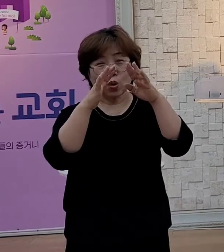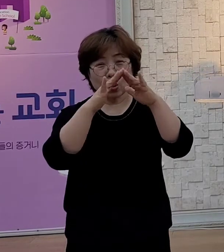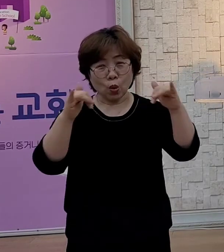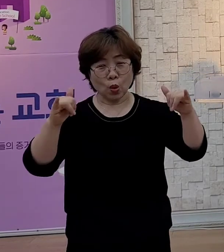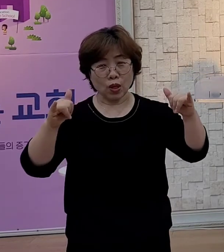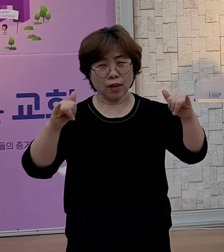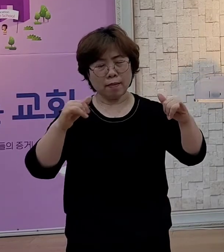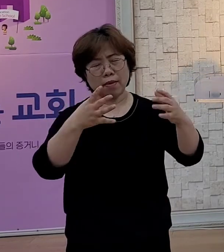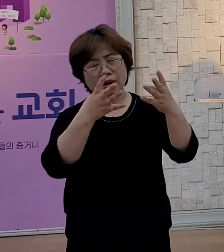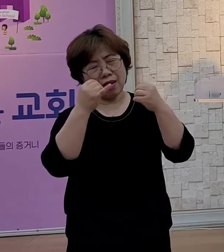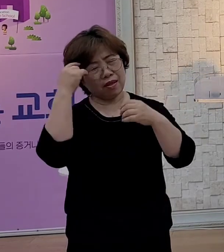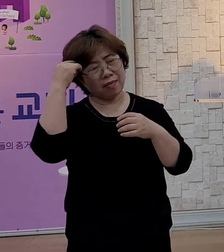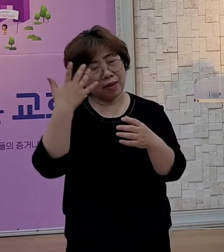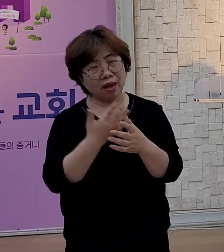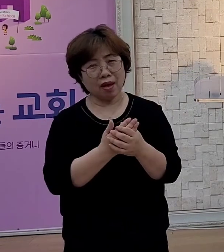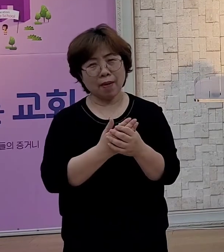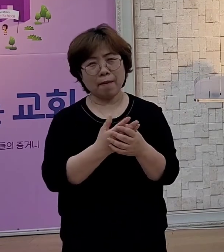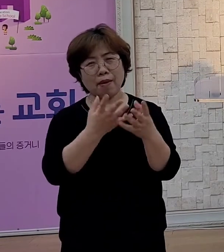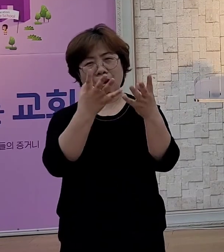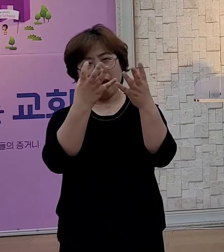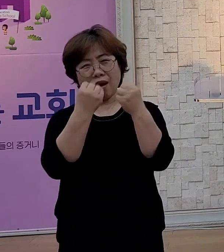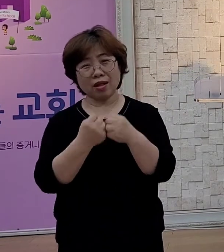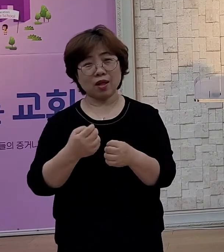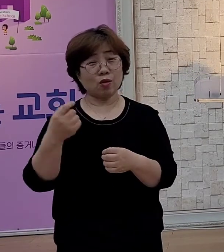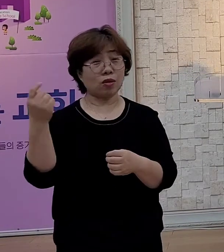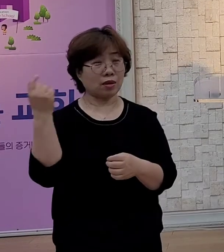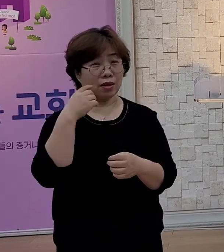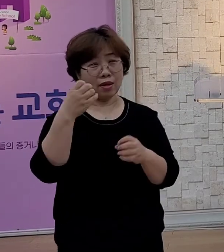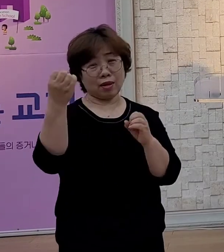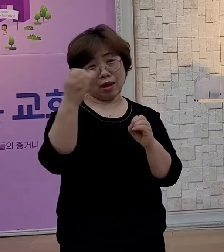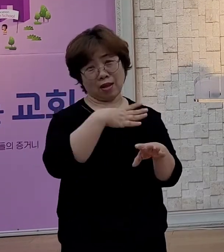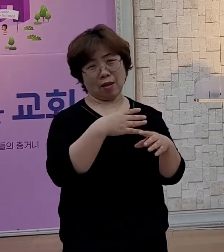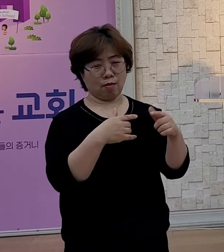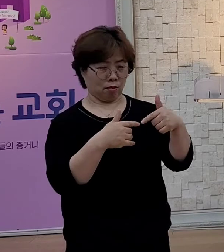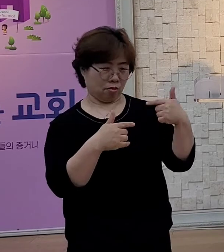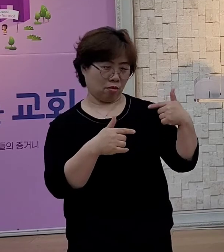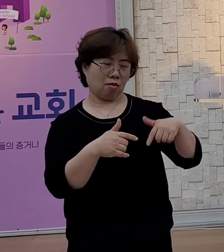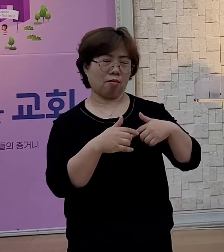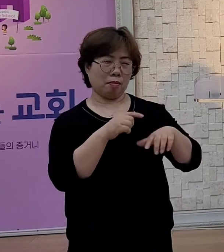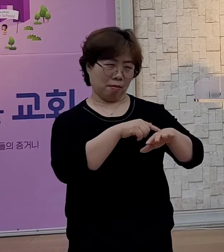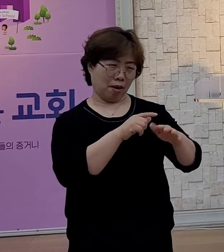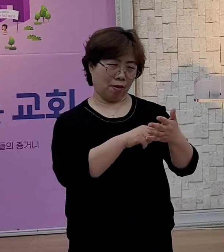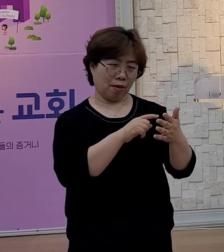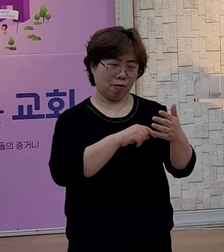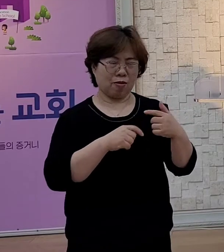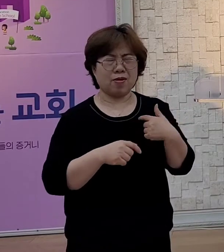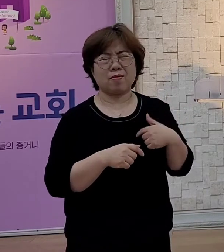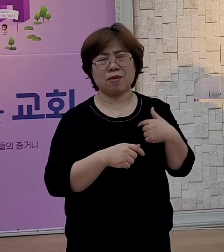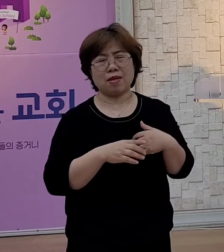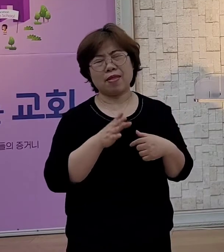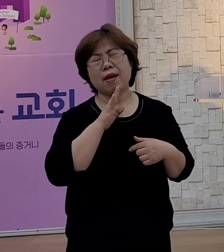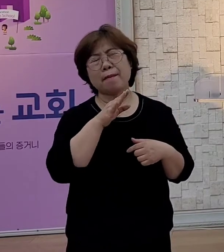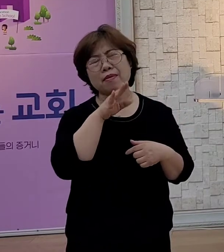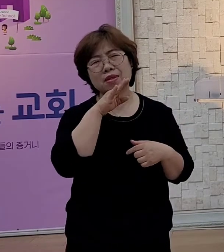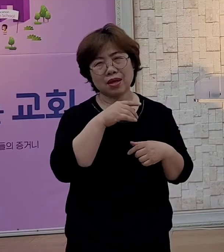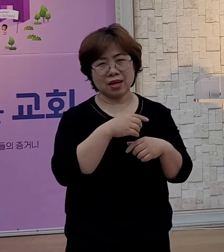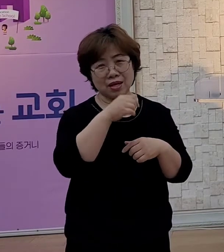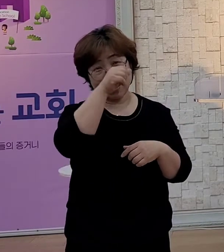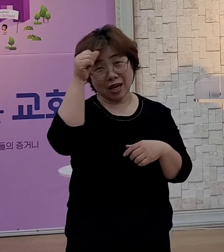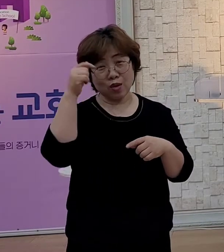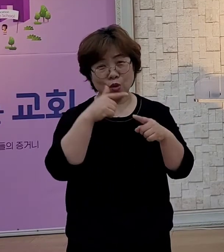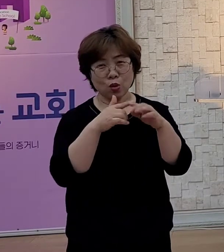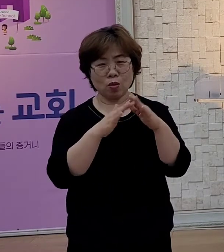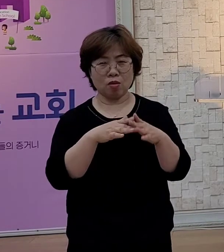천사가 지옥인데 장로교 믿다가 온 교인들이 많다는 거예요. 너무너무 기뻤어요. 그러면 그렇지. 장로교